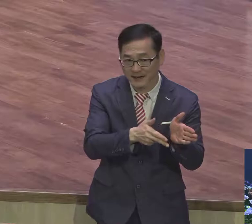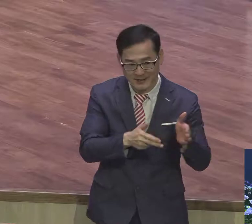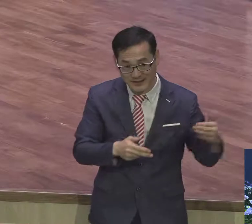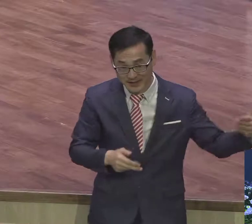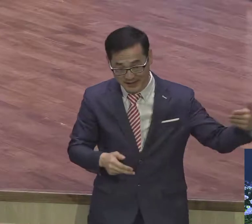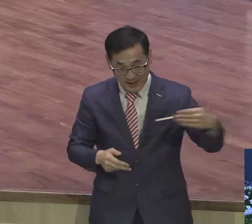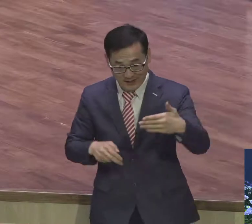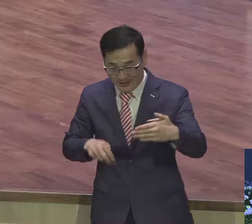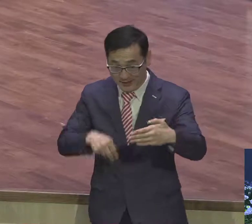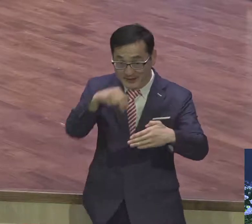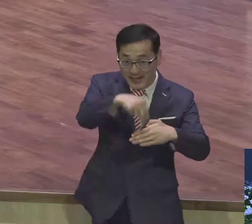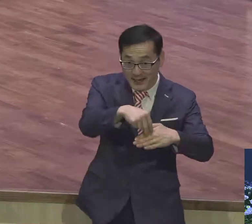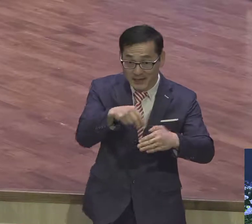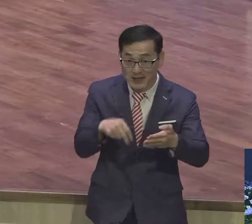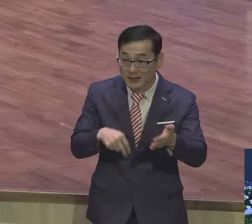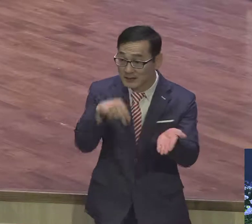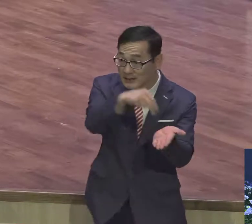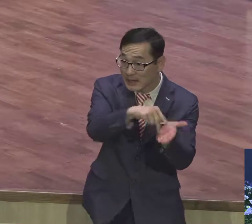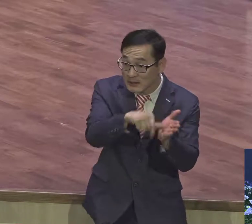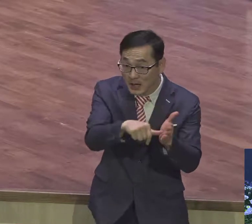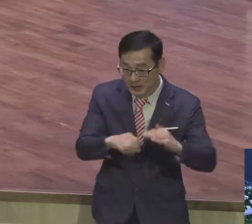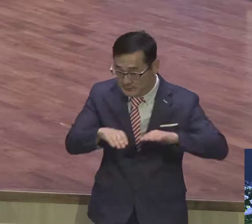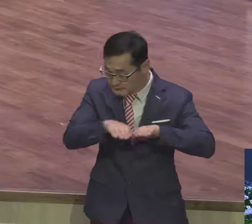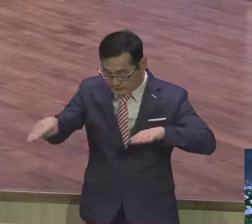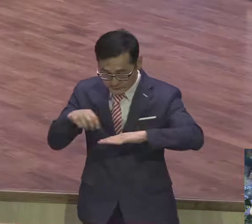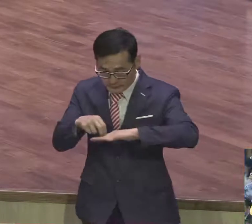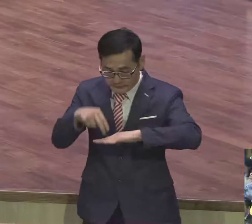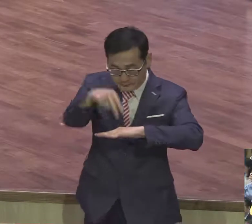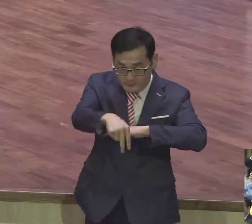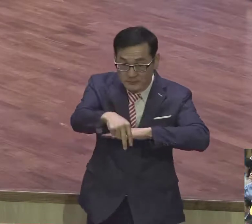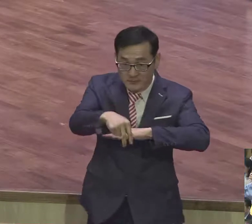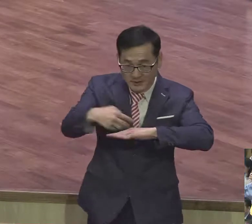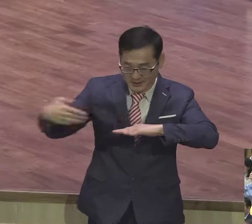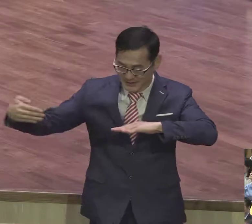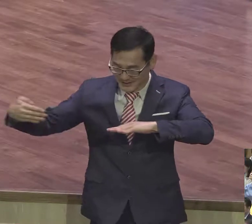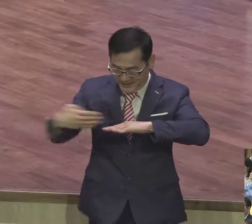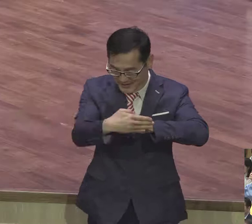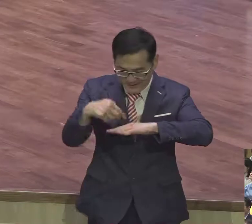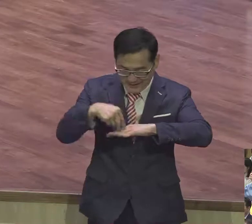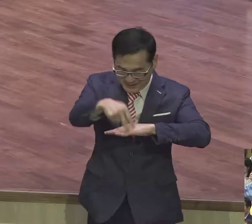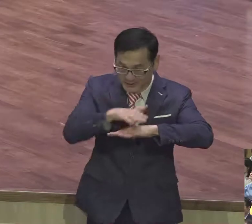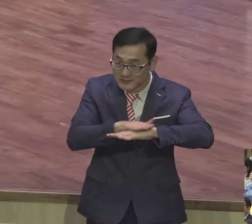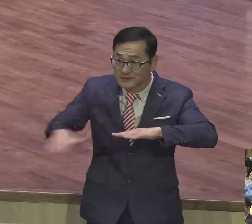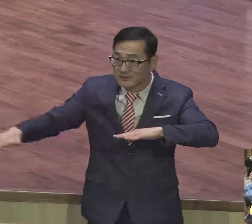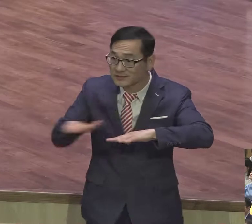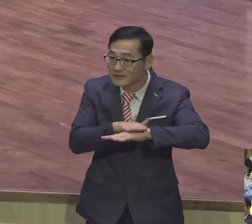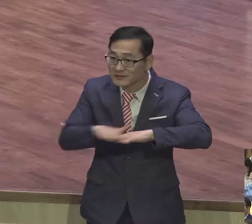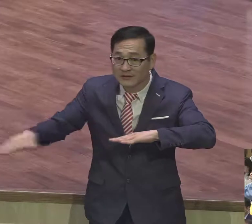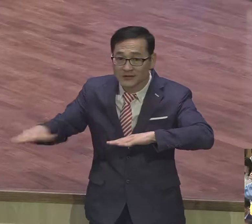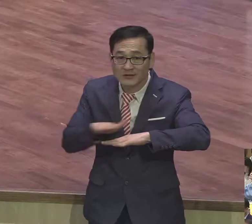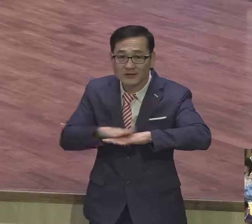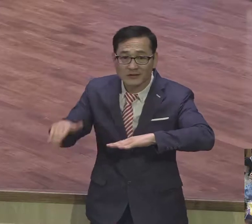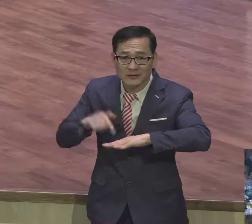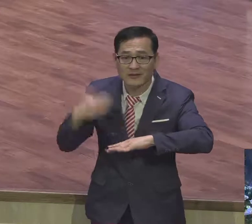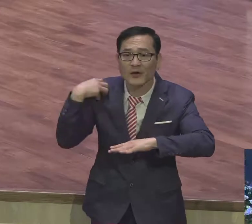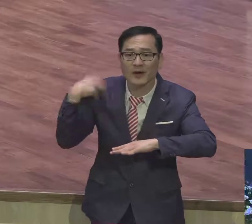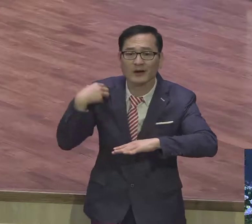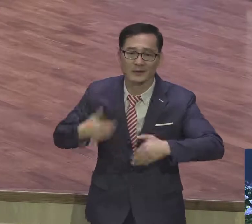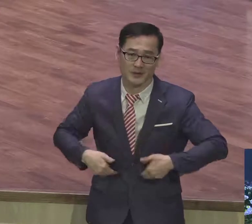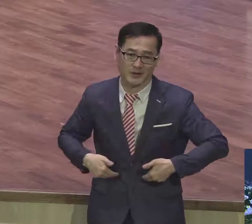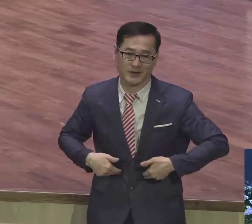그러잖아요. 여러분 이 영원교회가 영적 플랫폼이 돼야 돼요. 강석으로 사는 70만 영원들은 다